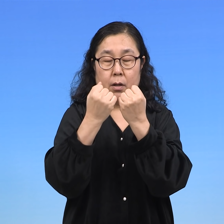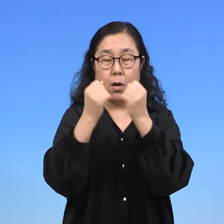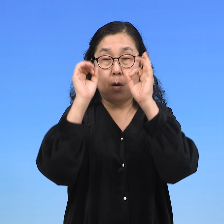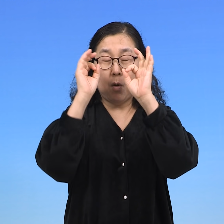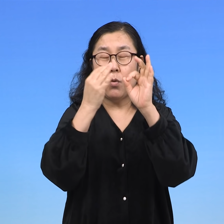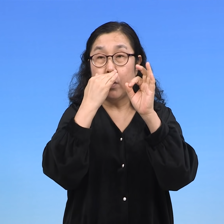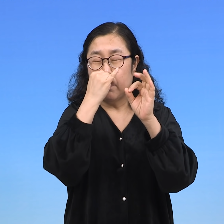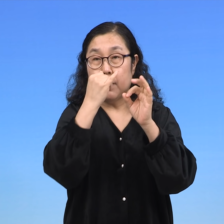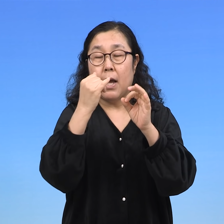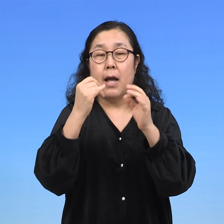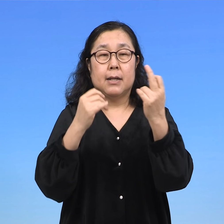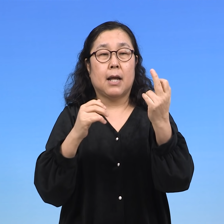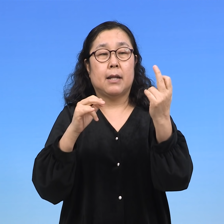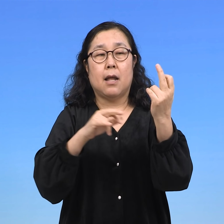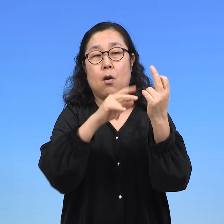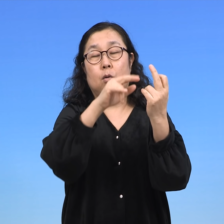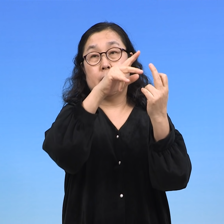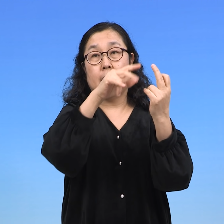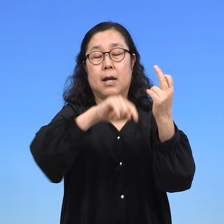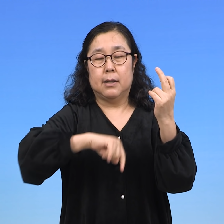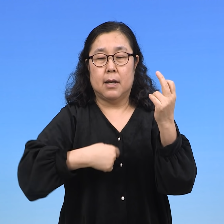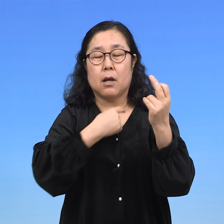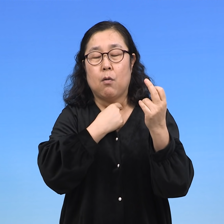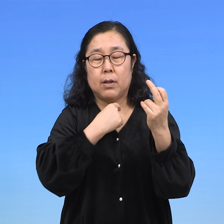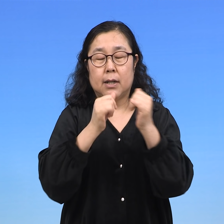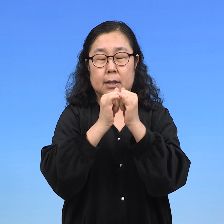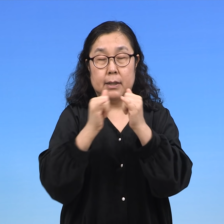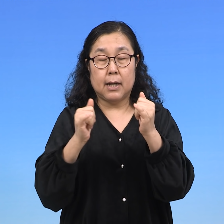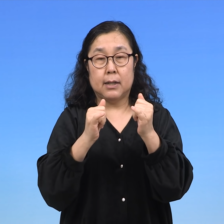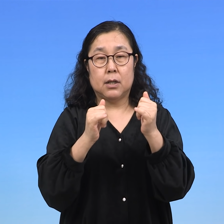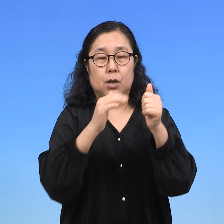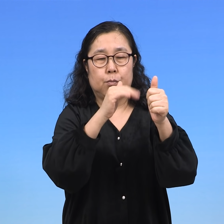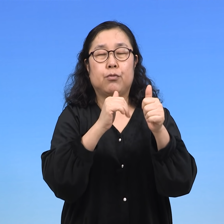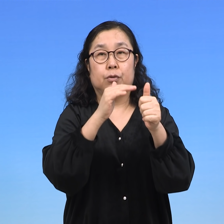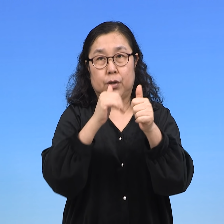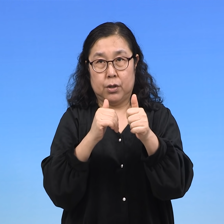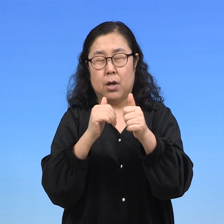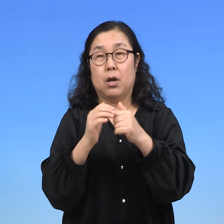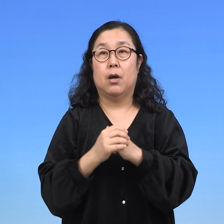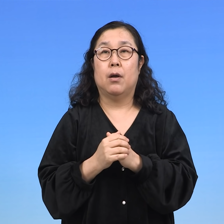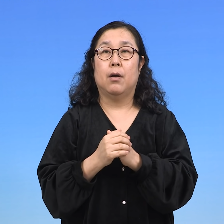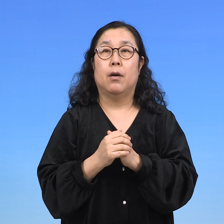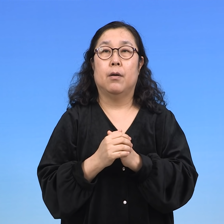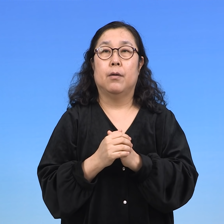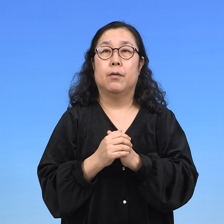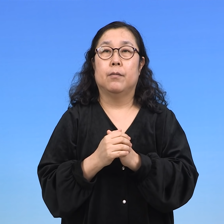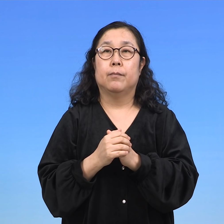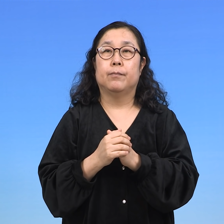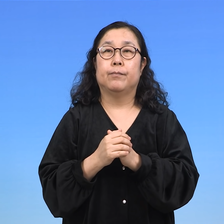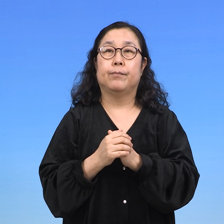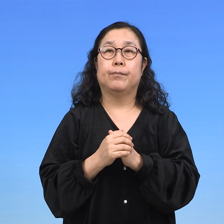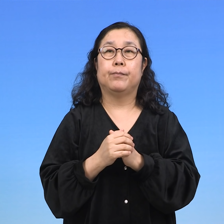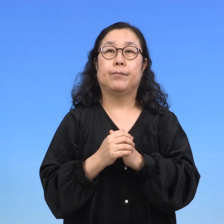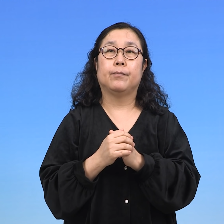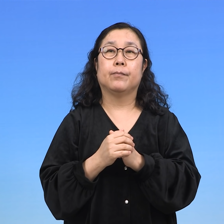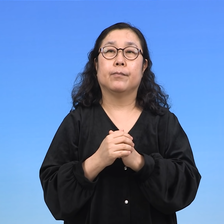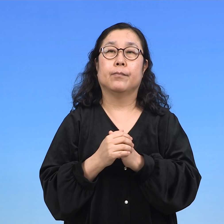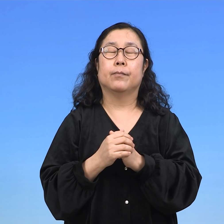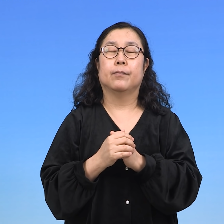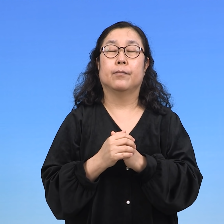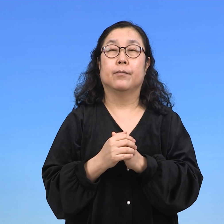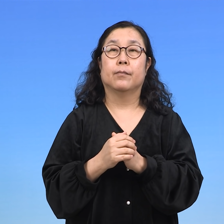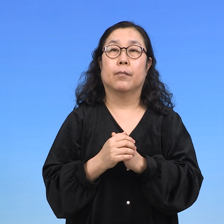보십시오. 또 산에 오르사 자기가 원하는 자들을 부르시니, 여기 그냥 아예 막 쐐기를 박아 놓은 거